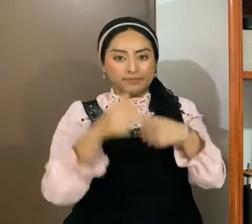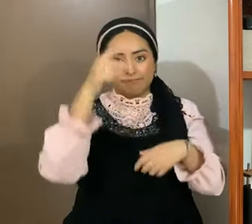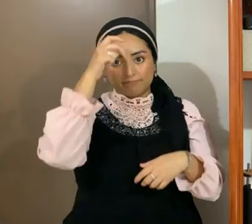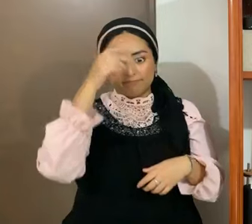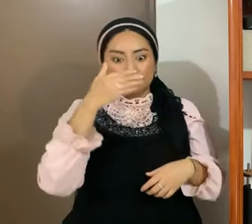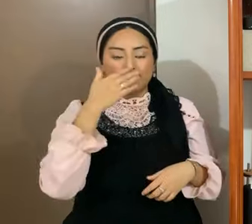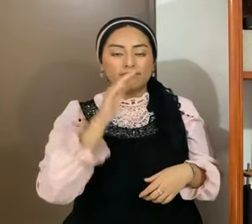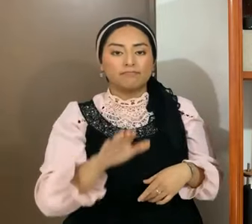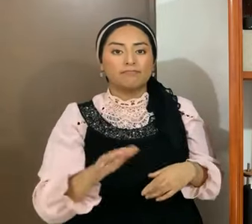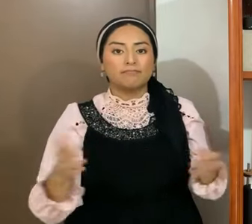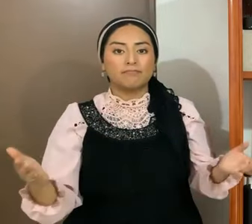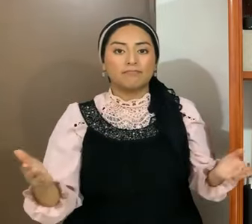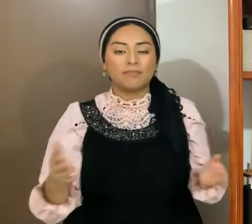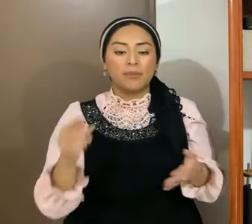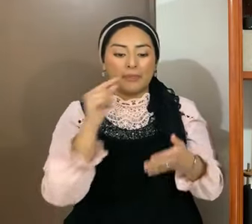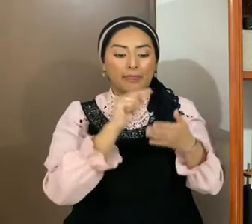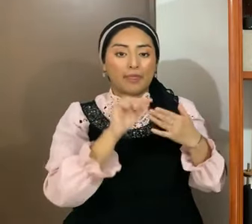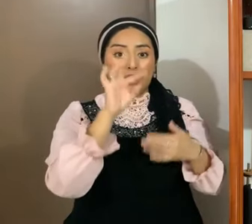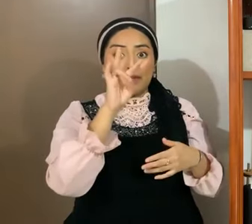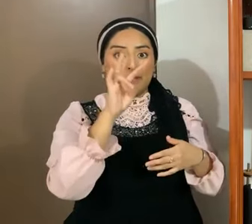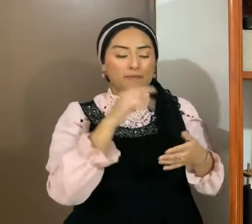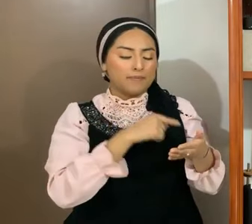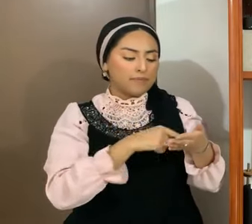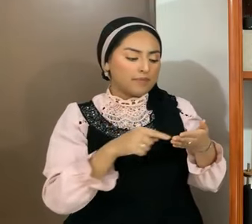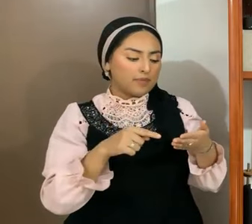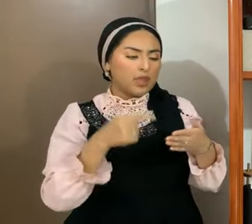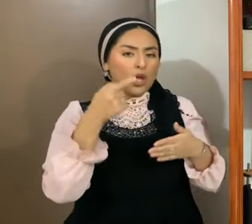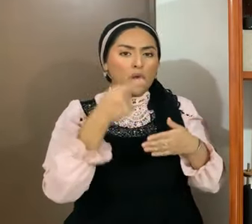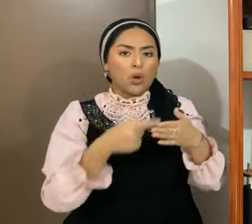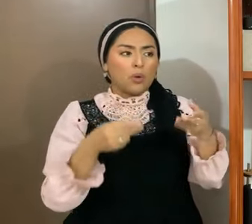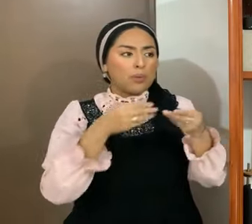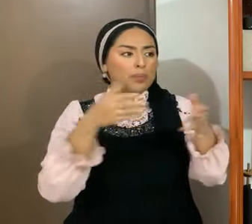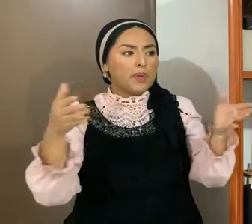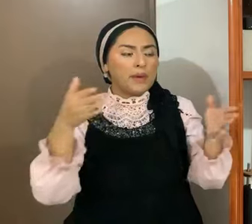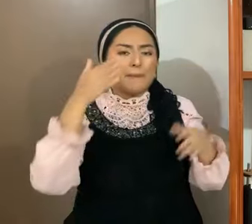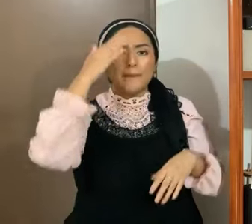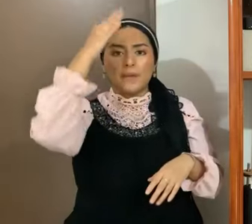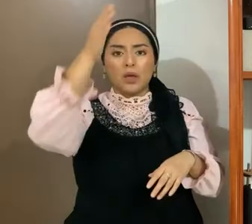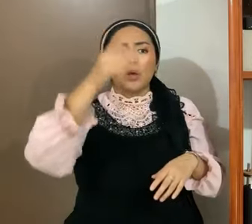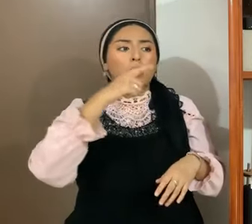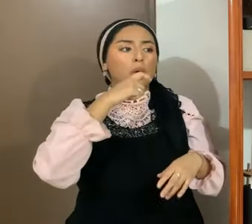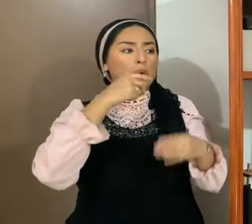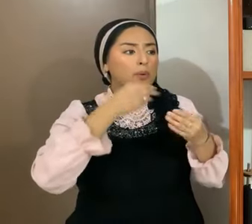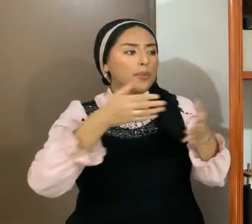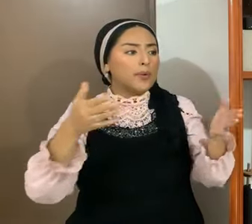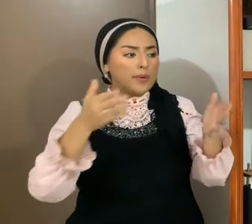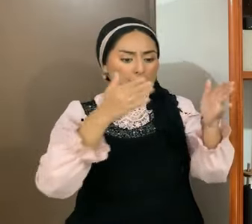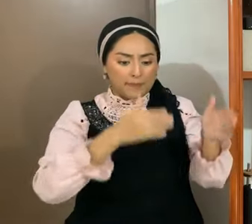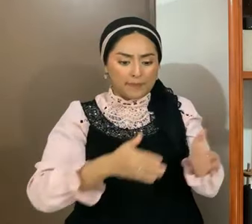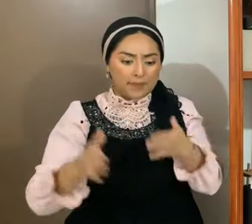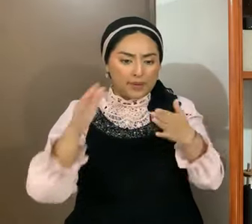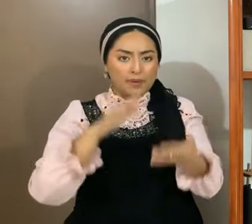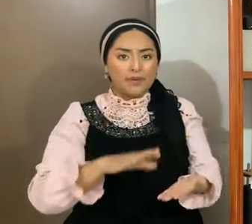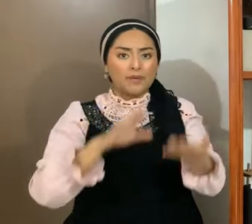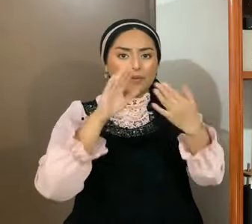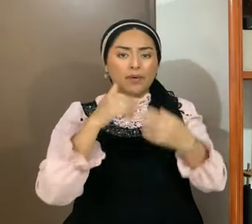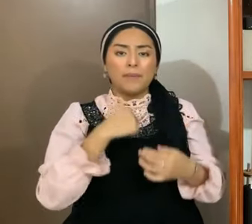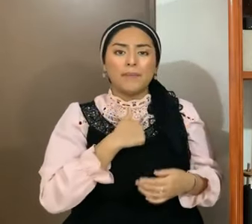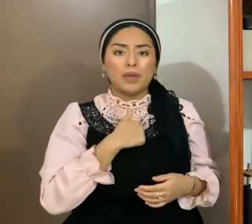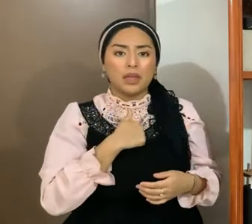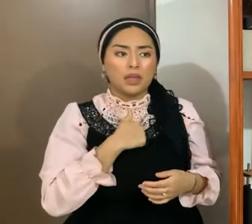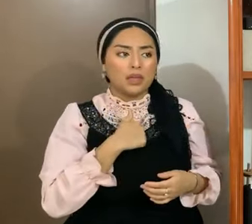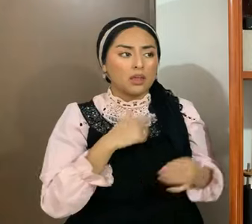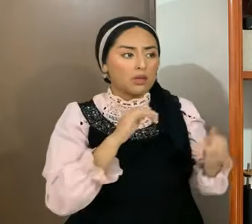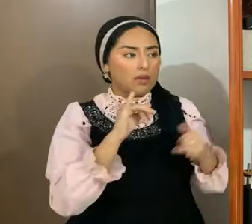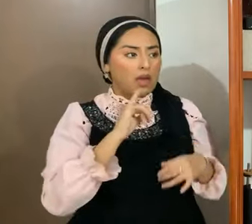maligno. Verso 7. ¿Y quién proclamará lo venidero y lo declarará y lo pondrá en orden delante de mí,